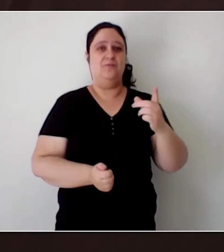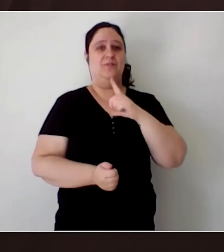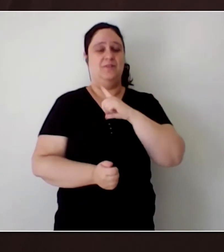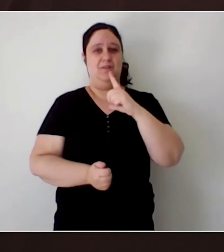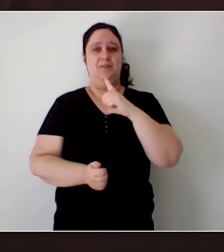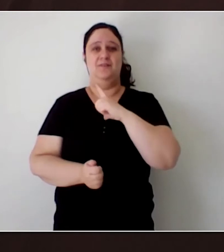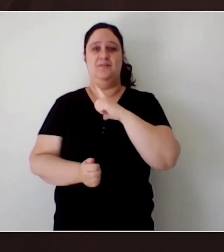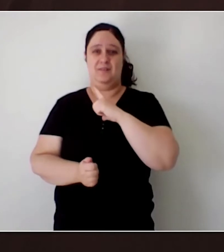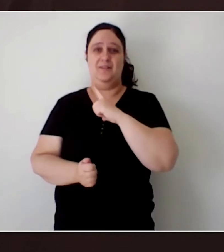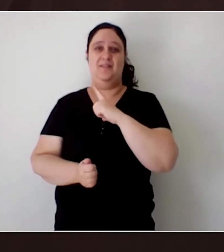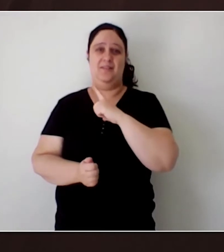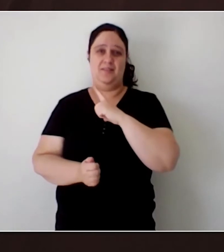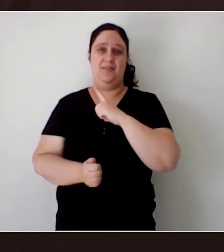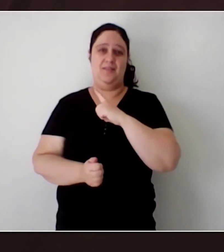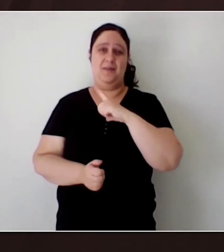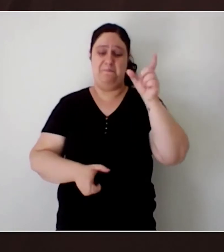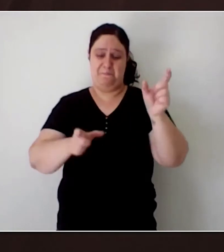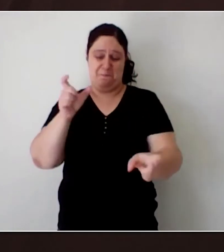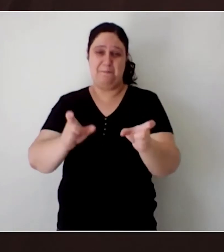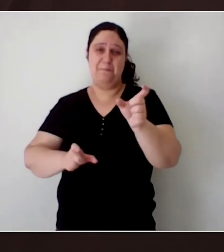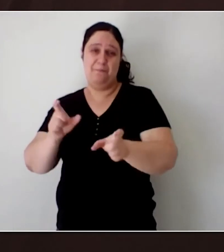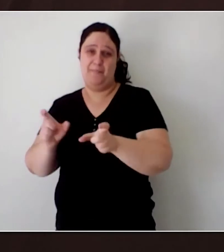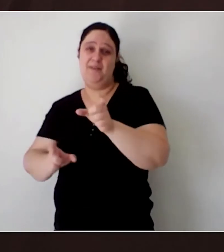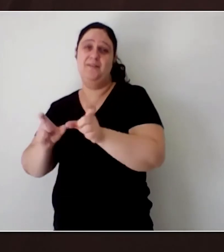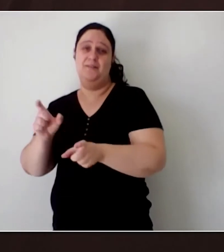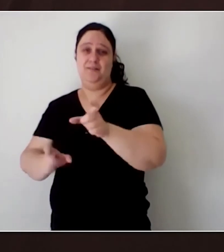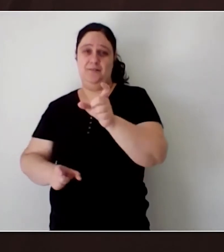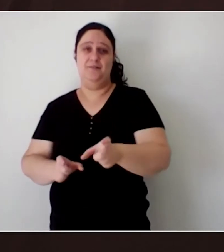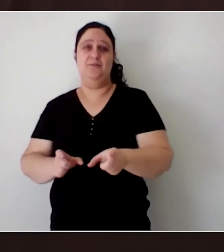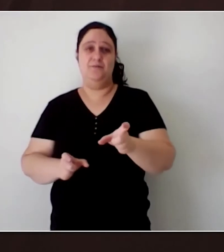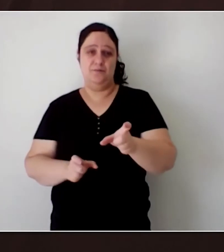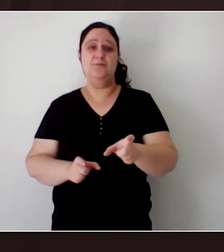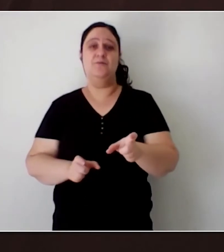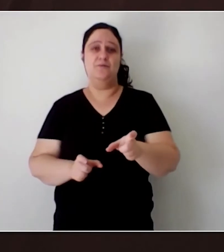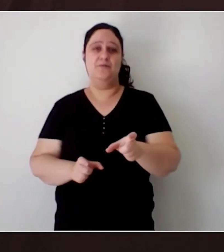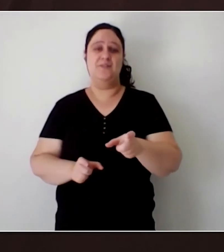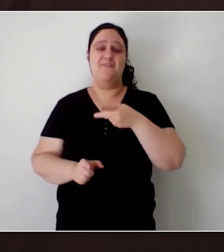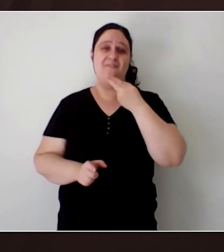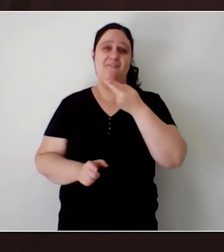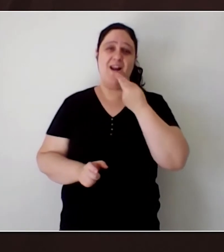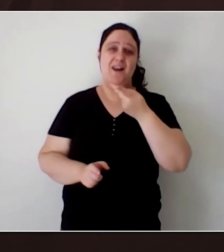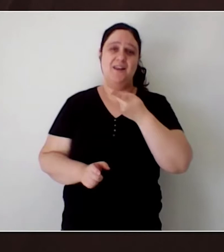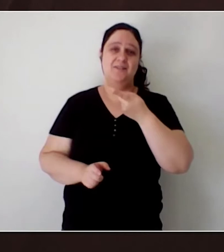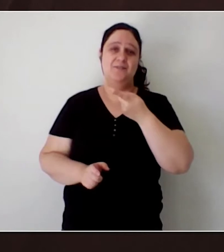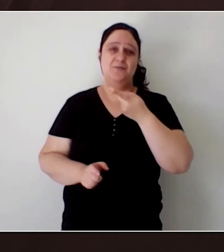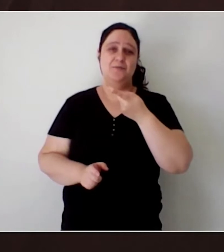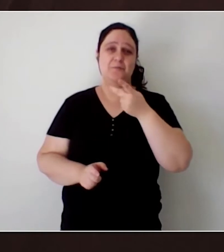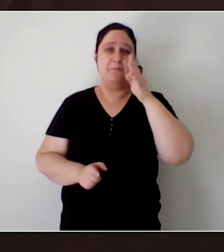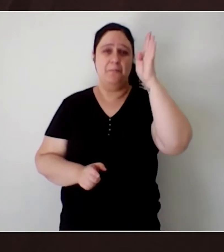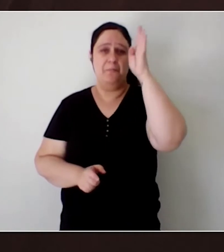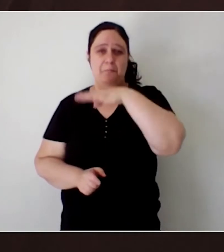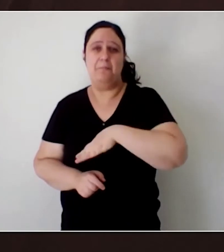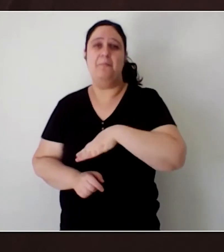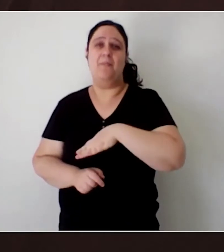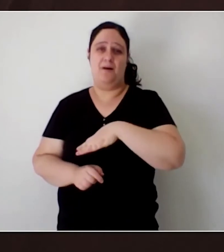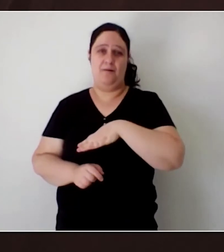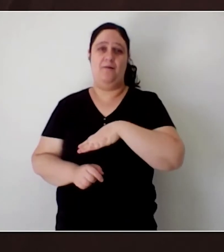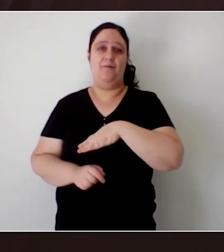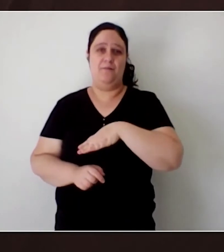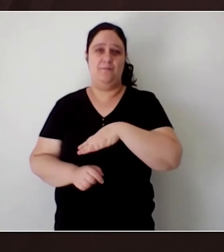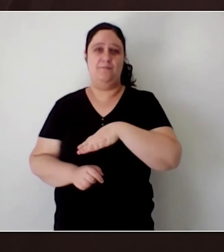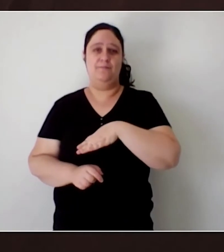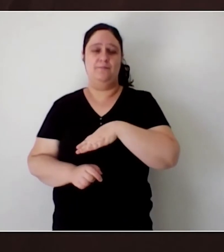homens falando coisas pervertidas para arrastar os discípulos